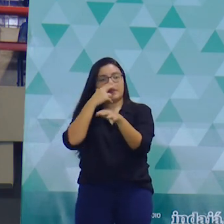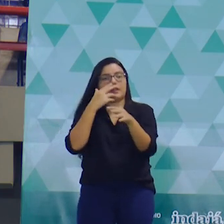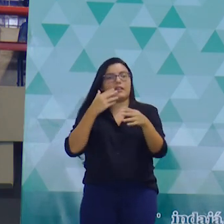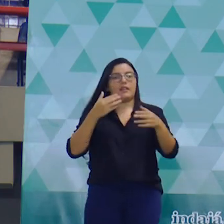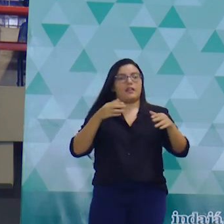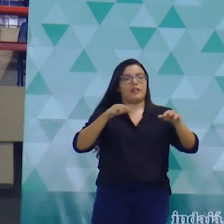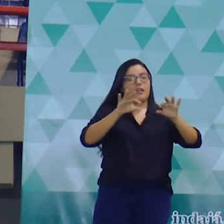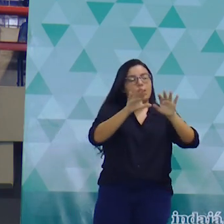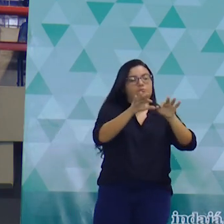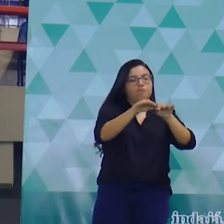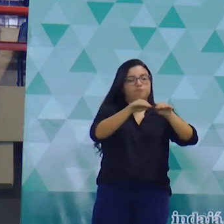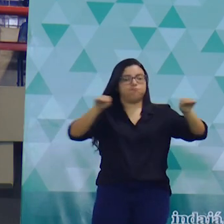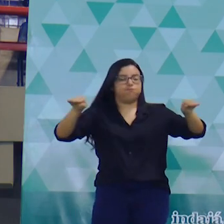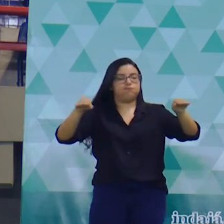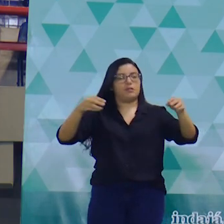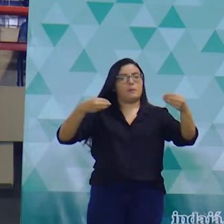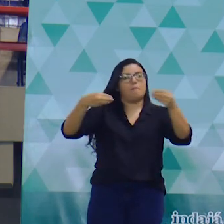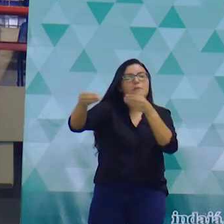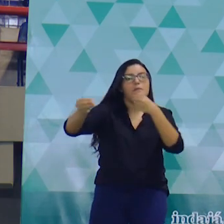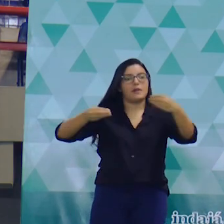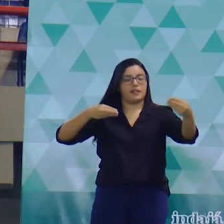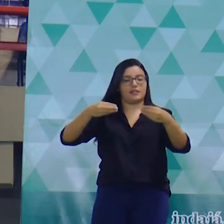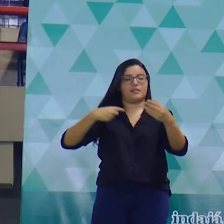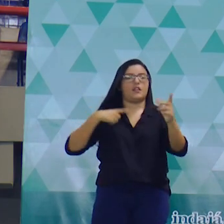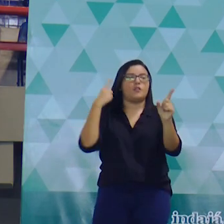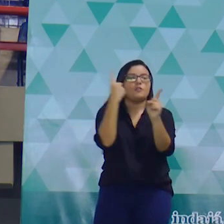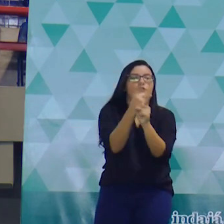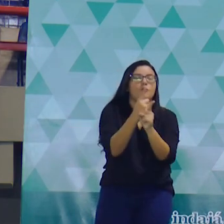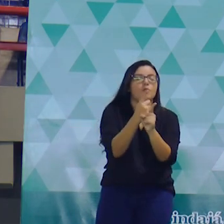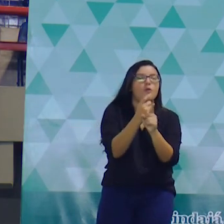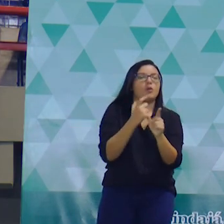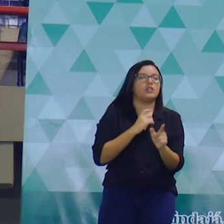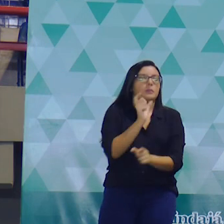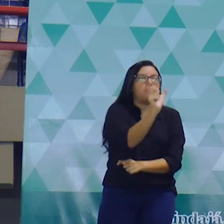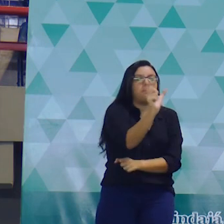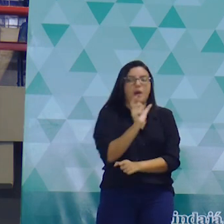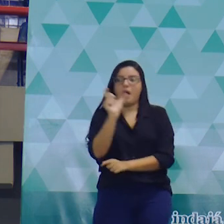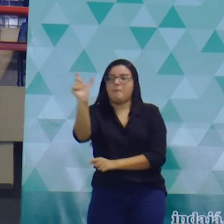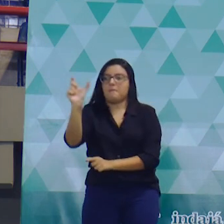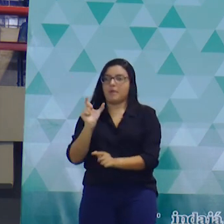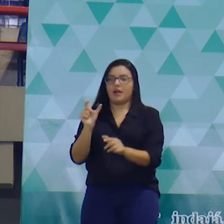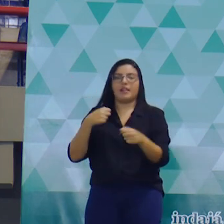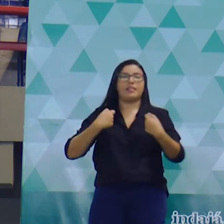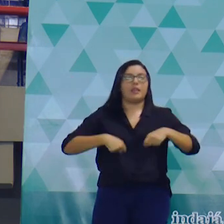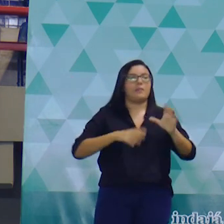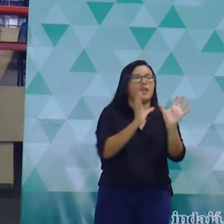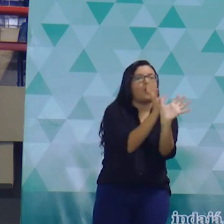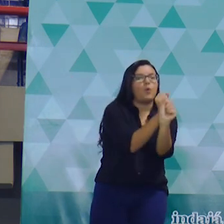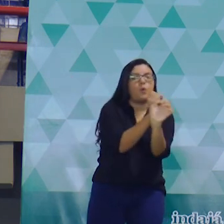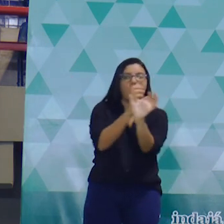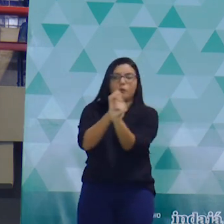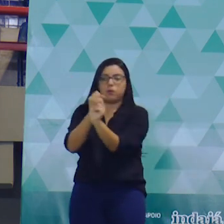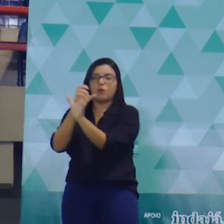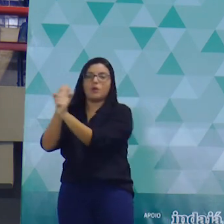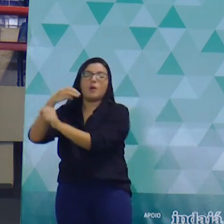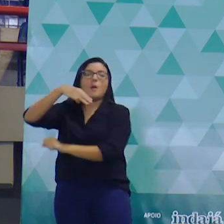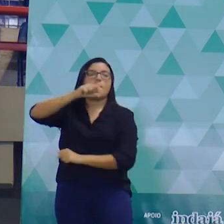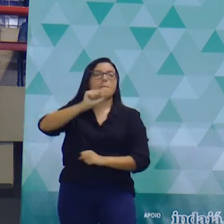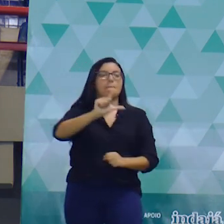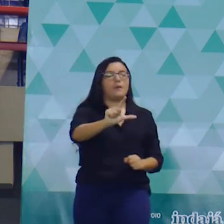balanceada, identifica os envolvidos no problema, verifica a proporção entre eles, essa proporção é dada em